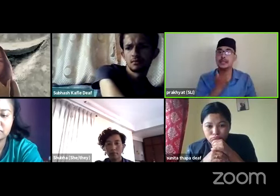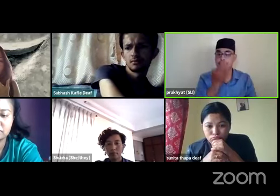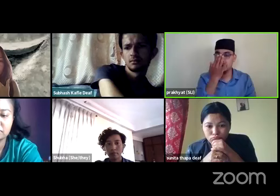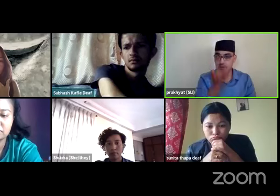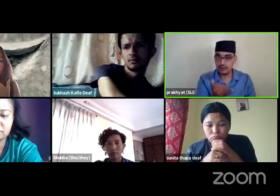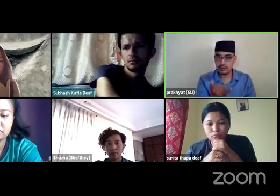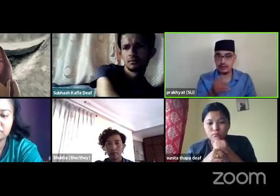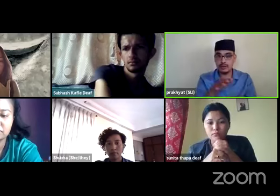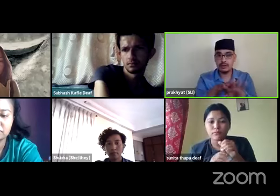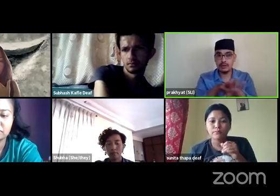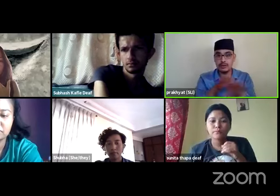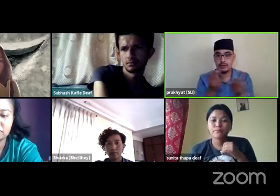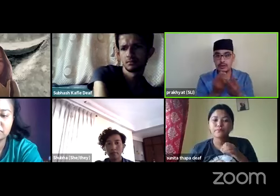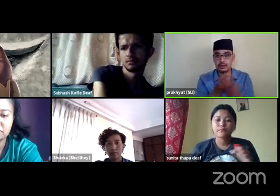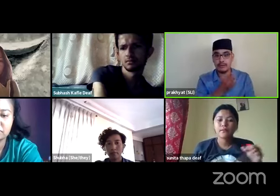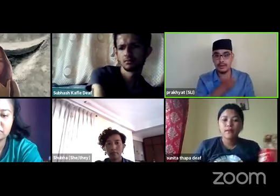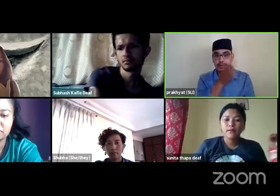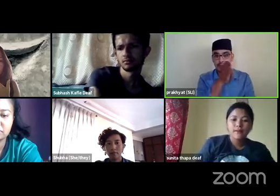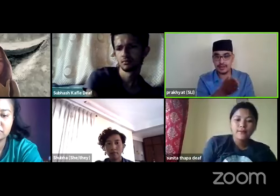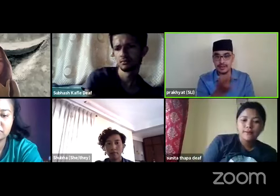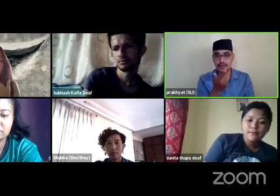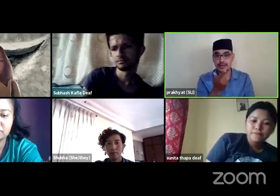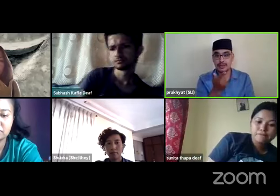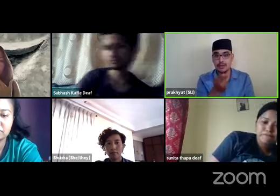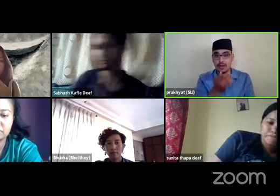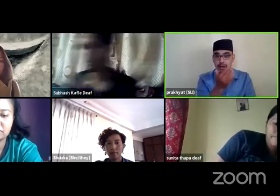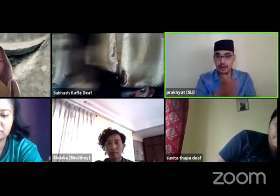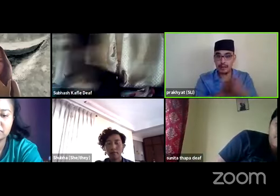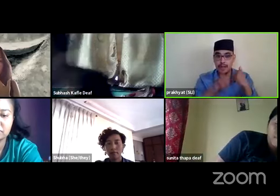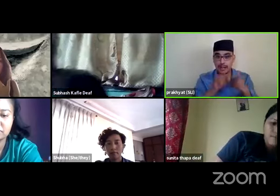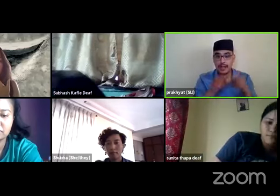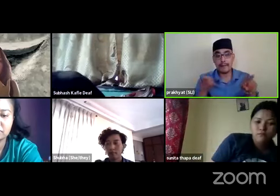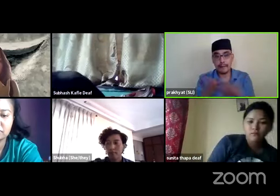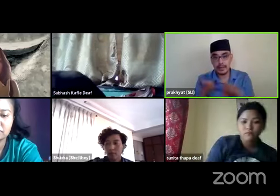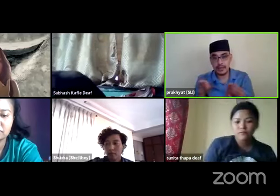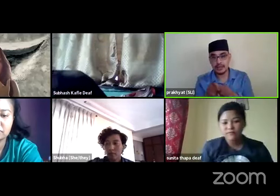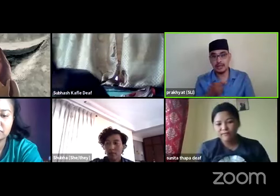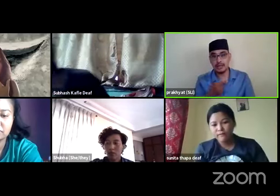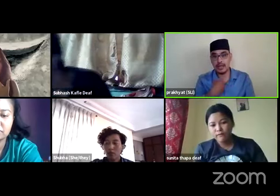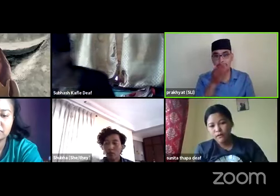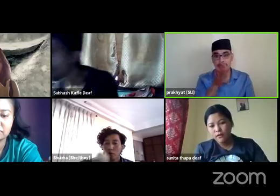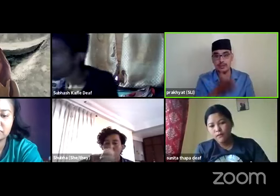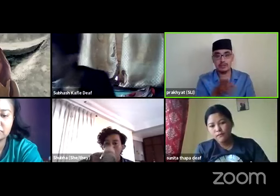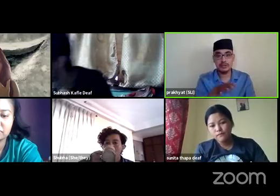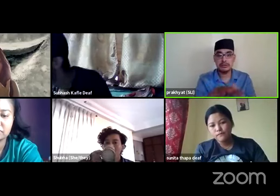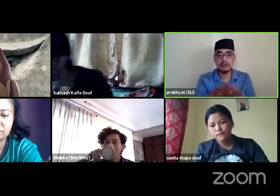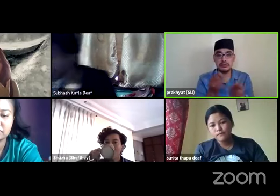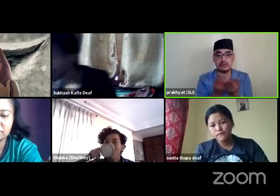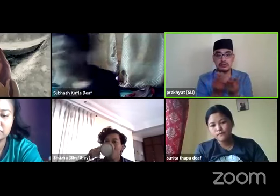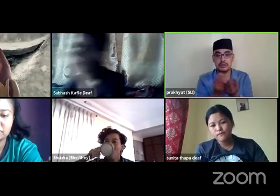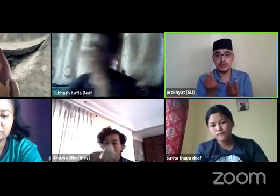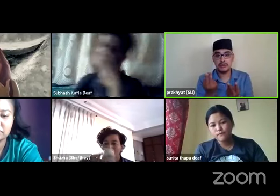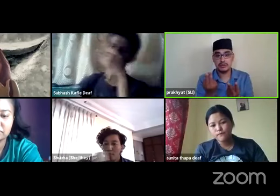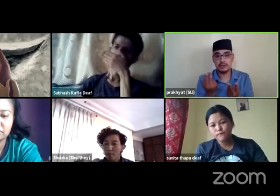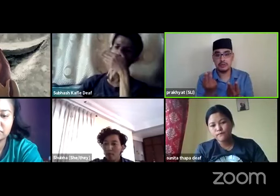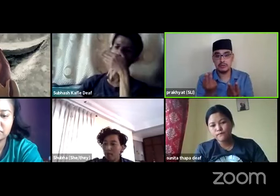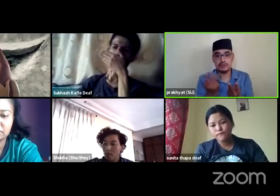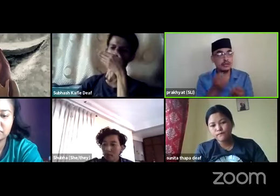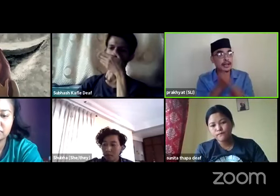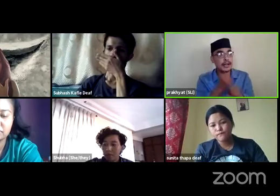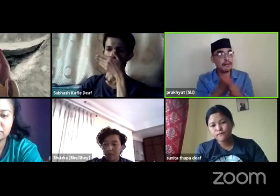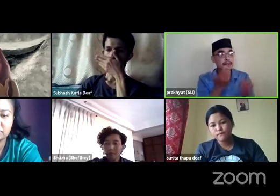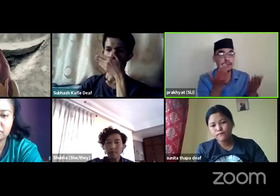जस्तो मान्छेहरूले चाहिँ होइन अब विदिन डिसेबिलिटीमा पनि हामीले चाहिँ खासै अब भनौँ न हाम्रो केमा काम